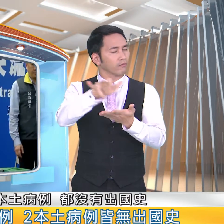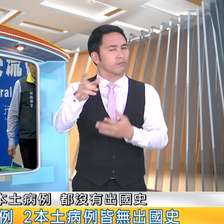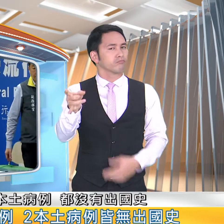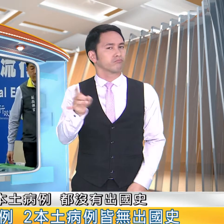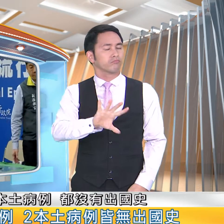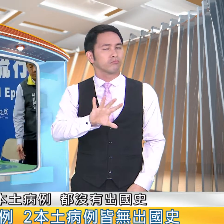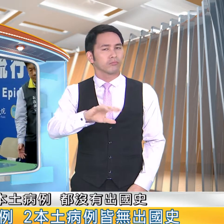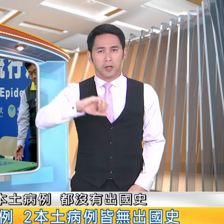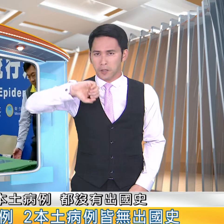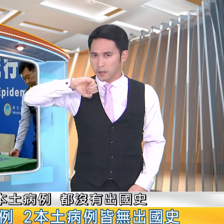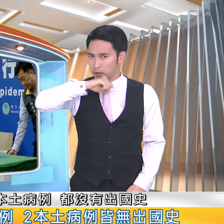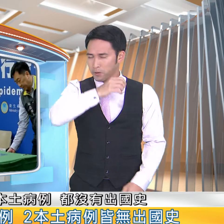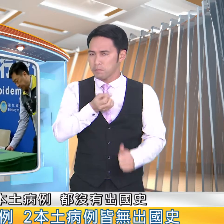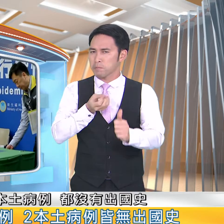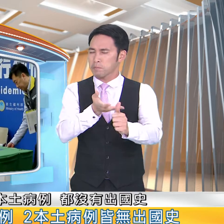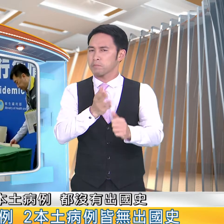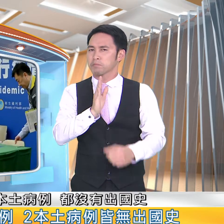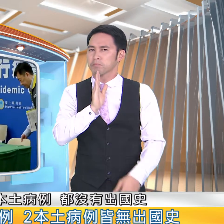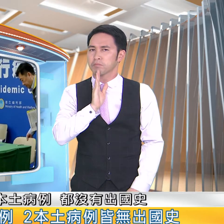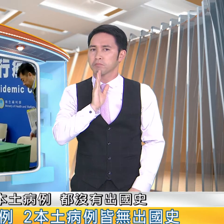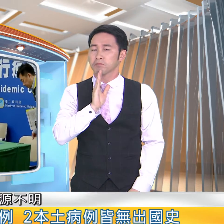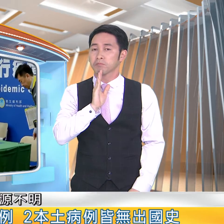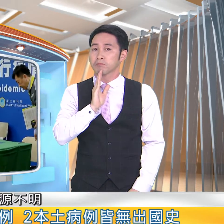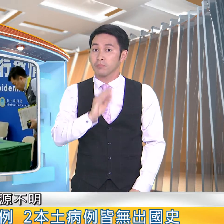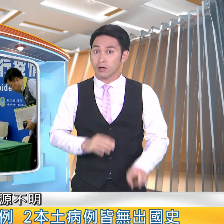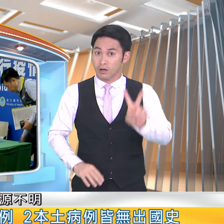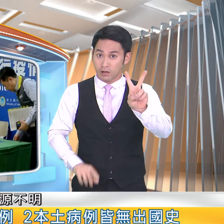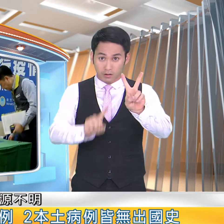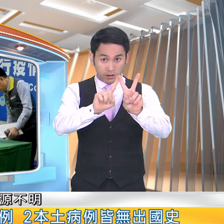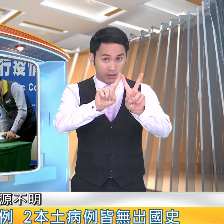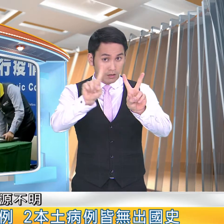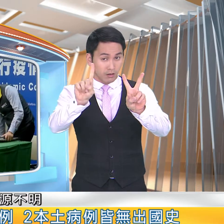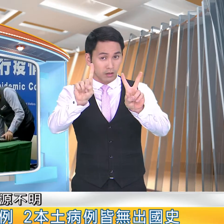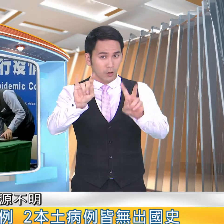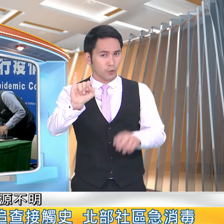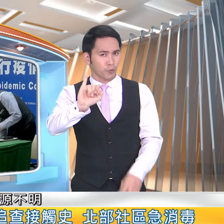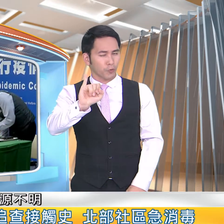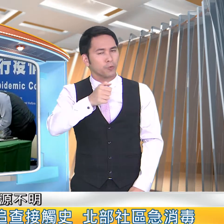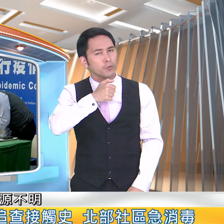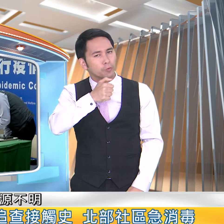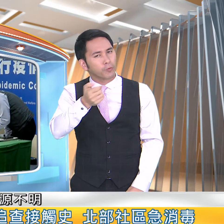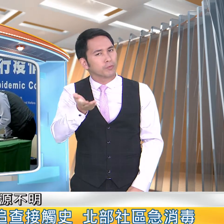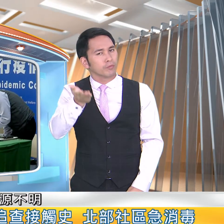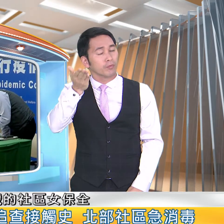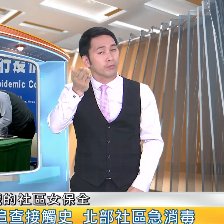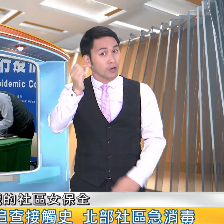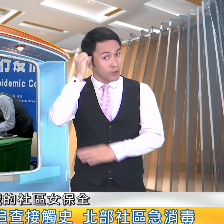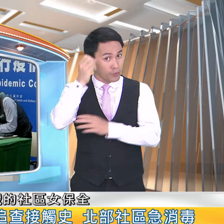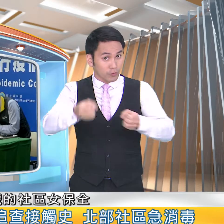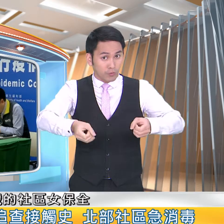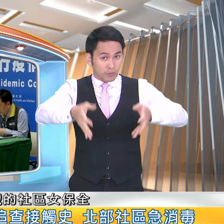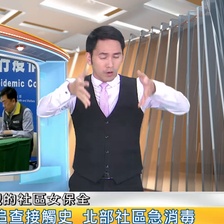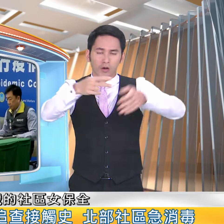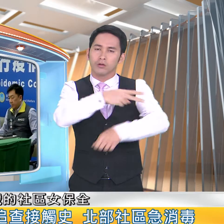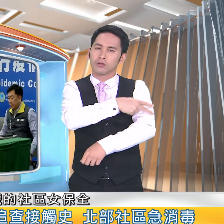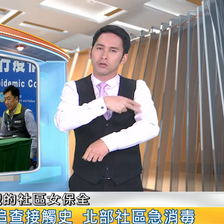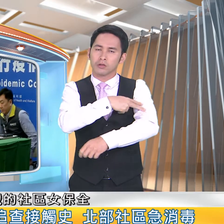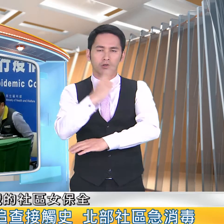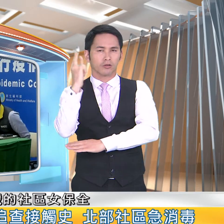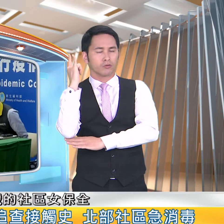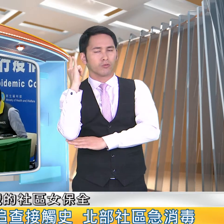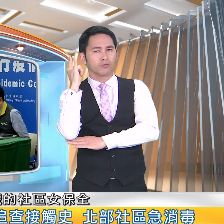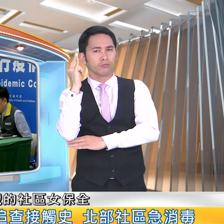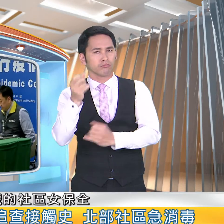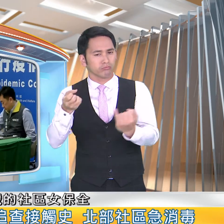位是本土病例，都没有出国史。其中一例感染源不明，是一名50多岁的社区